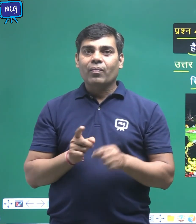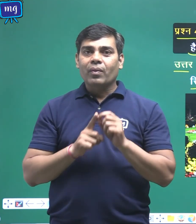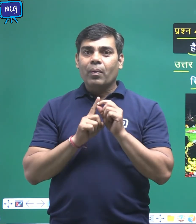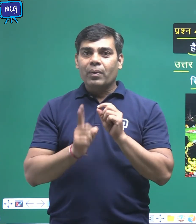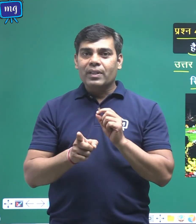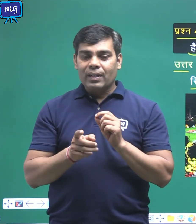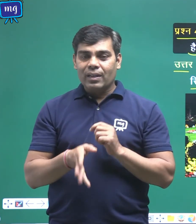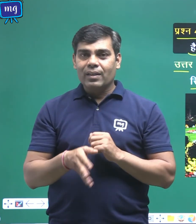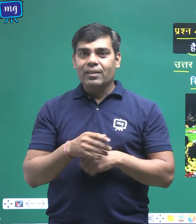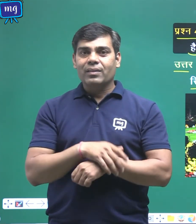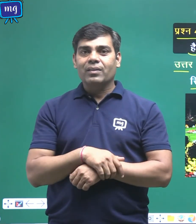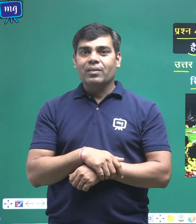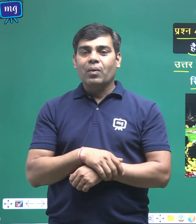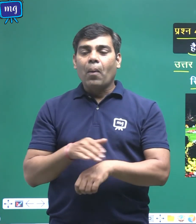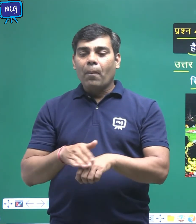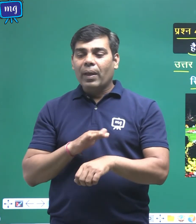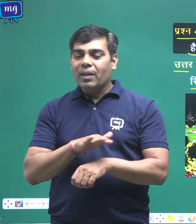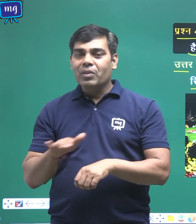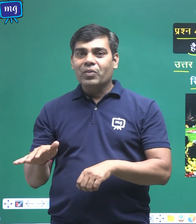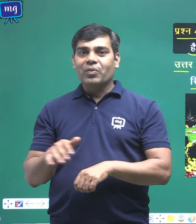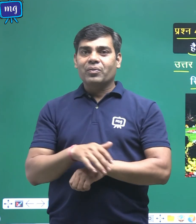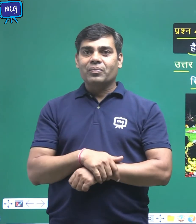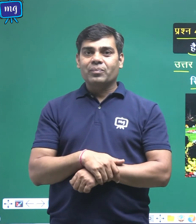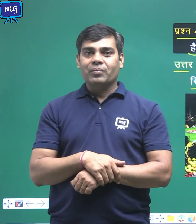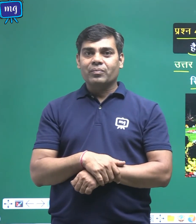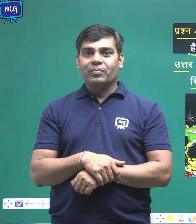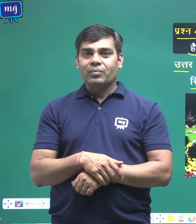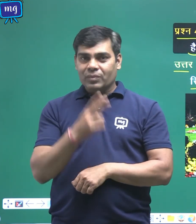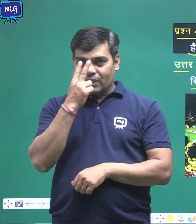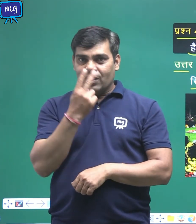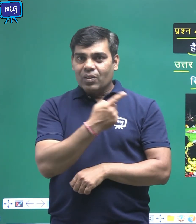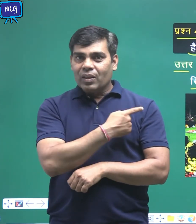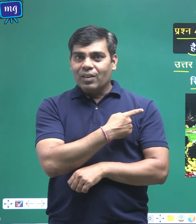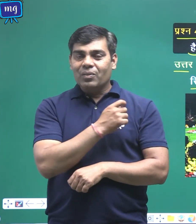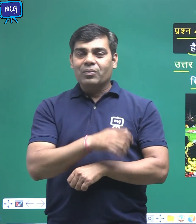स्थित है। प्यारे बच्चों, इस चित्र को देखो।